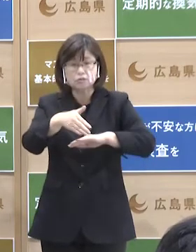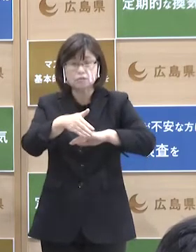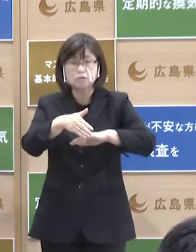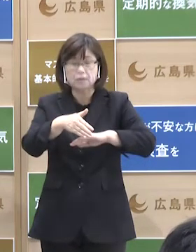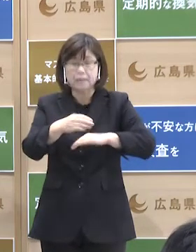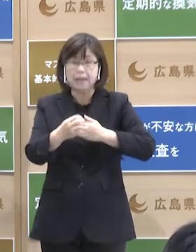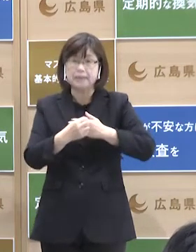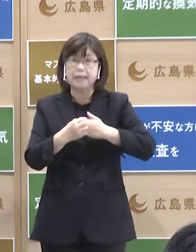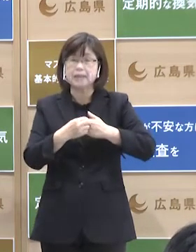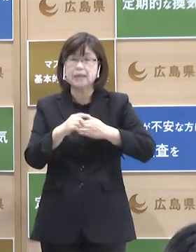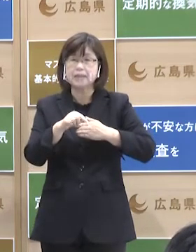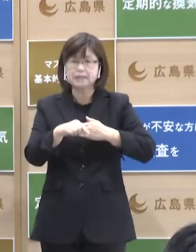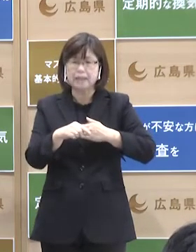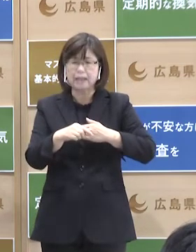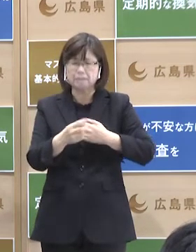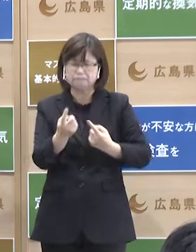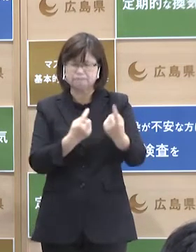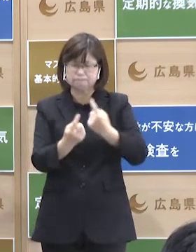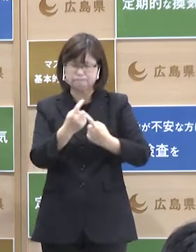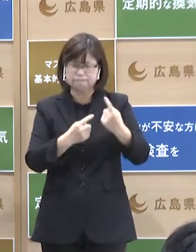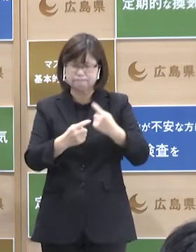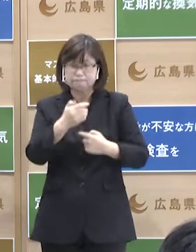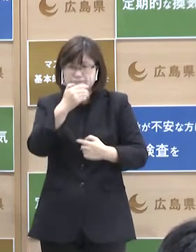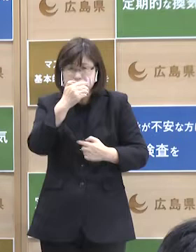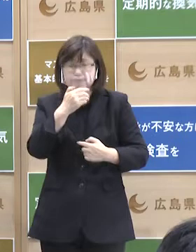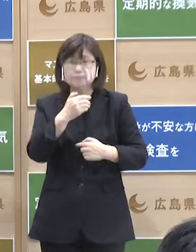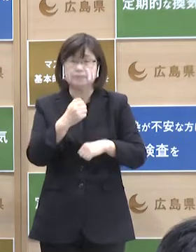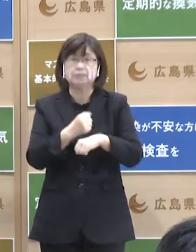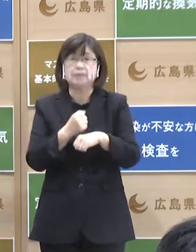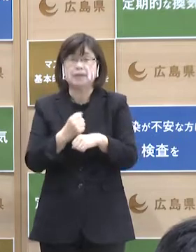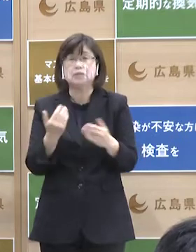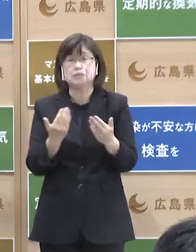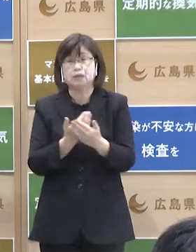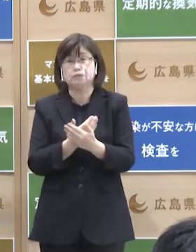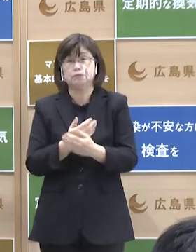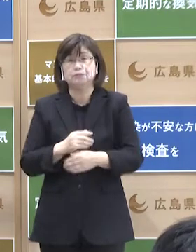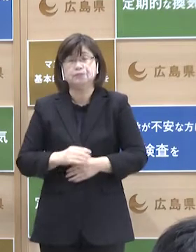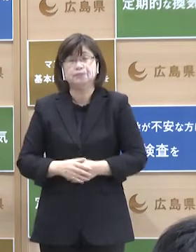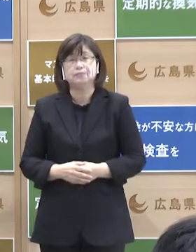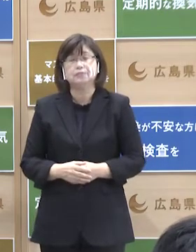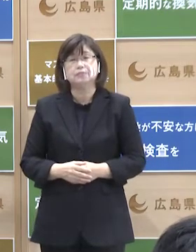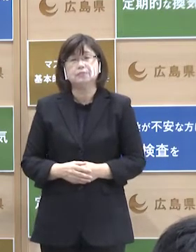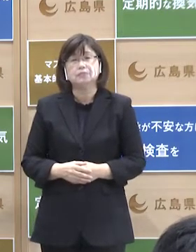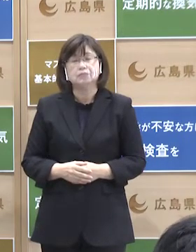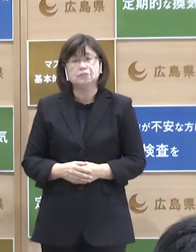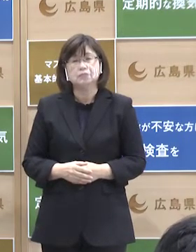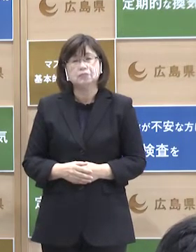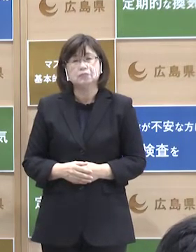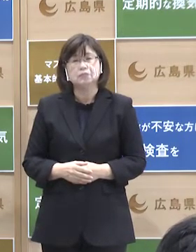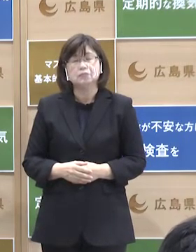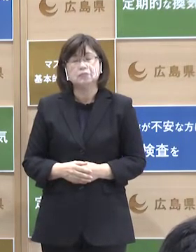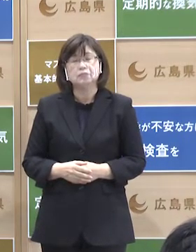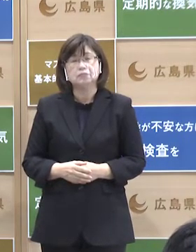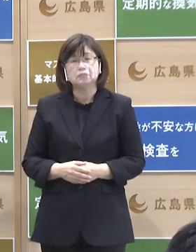ていう可能性はあるわけでありまして、まあ、そうい